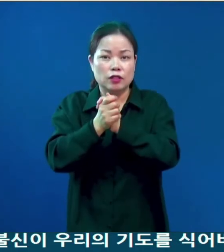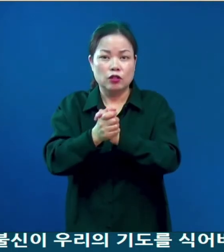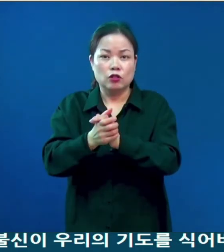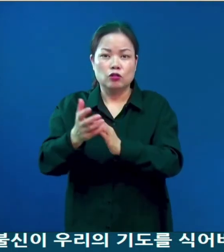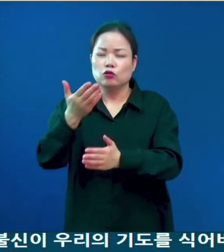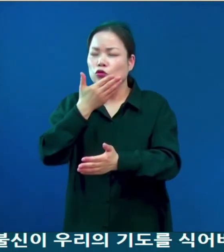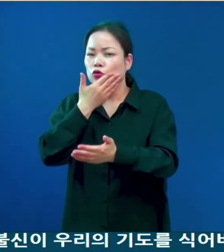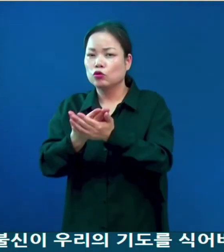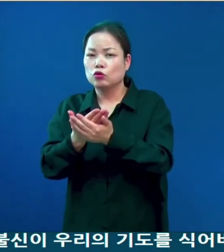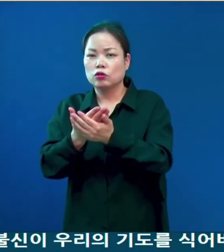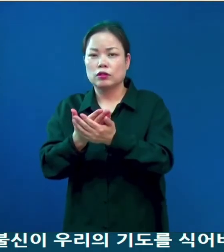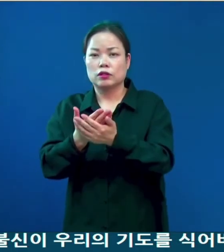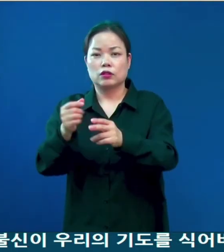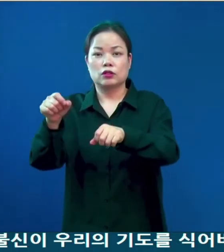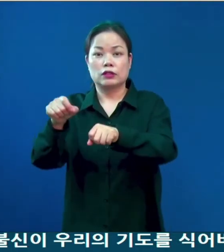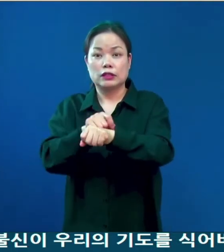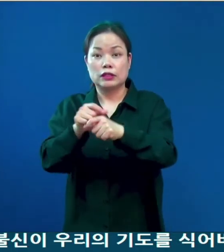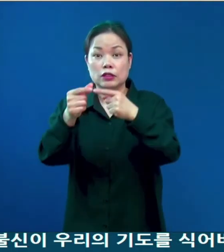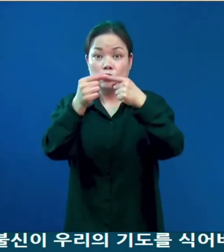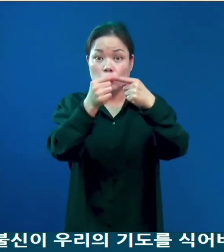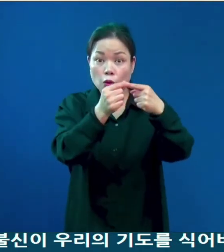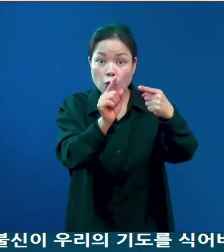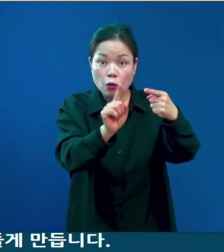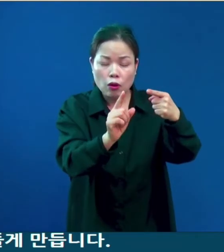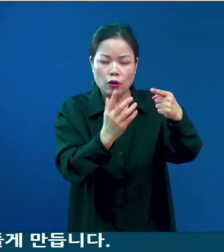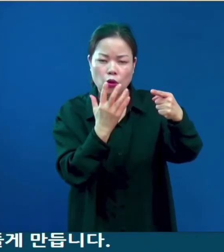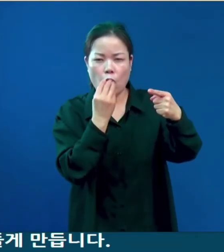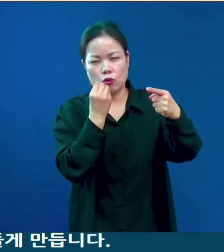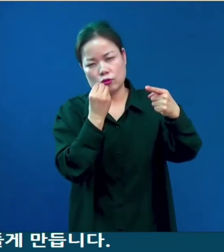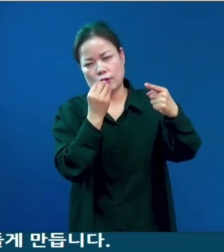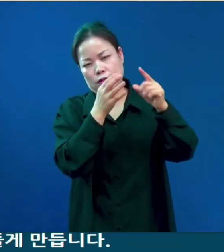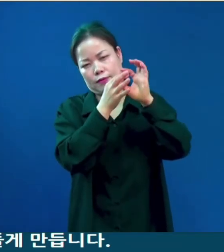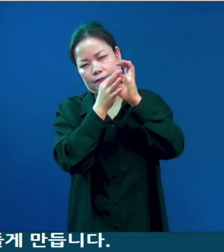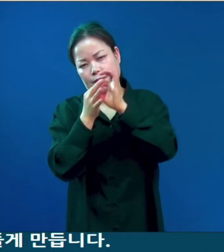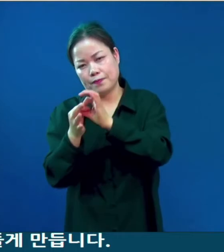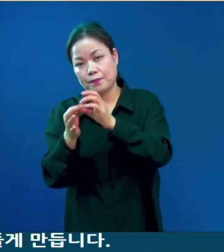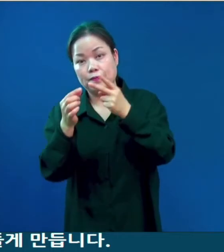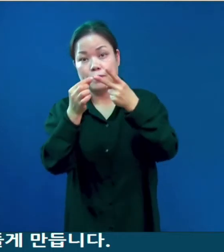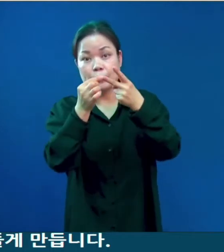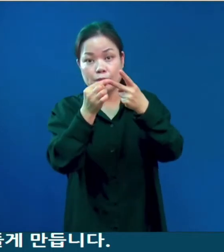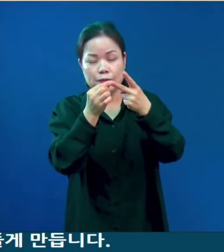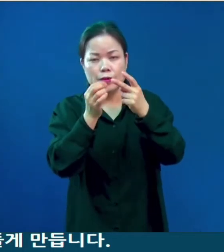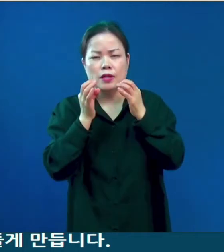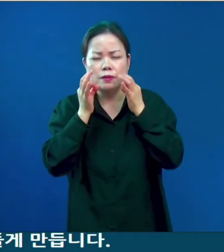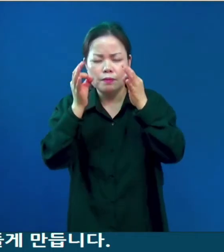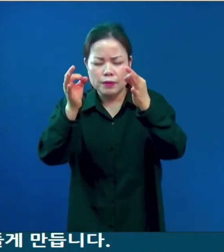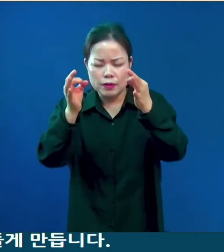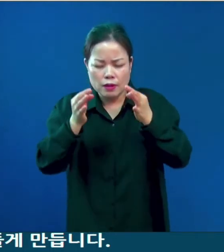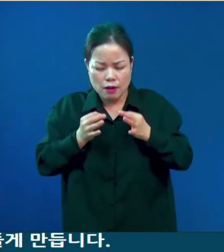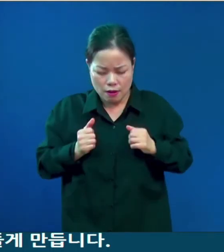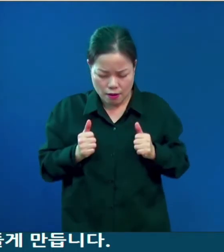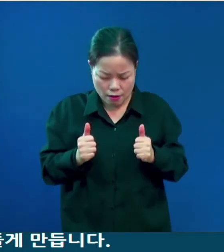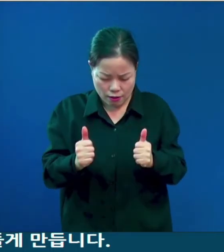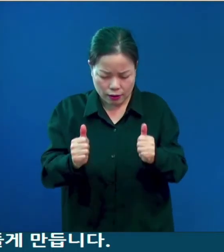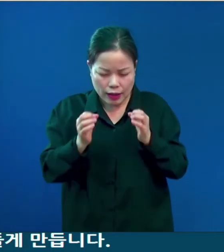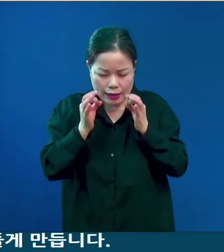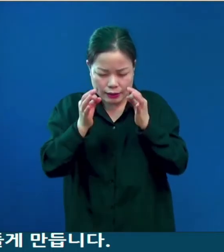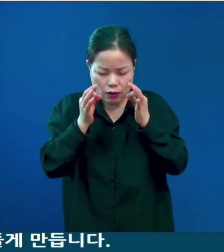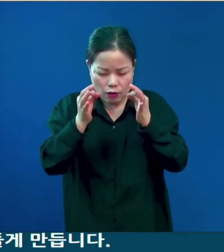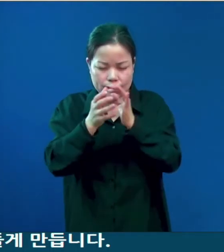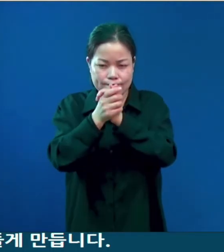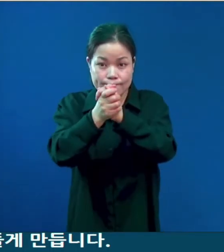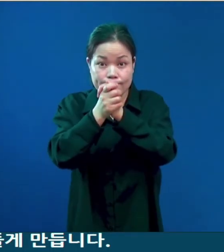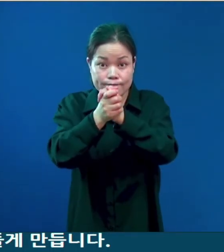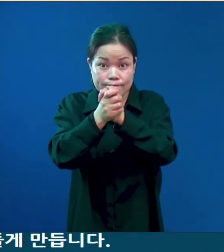중요한 두 번째 특징입니다. 첫 번째는 거룩한 지속성, 두 번째는 뭡니까? 힘쓰고 애써 더욱 간절이라고 하는 이